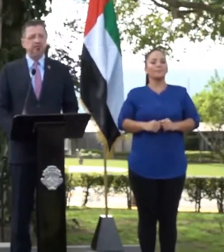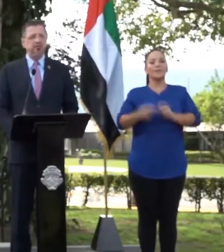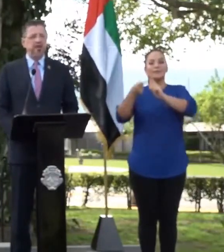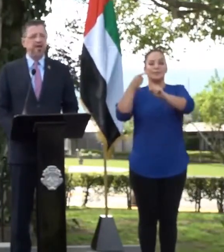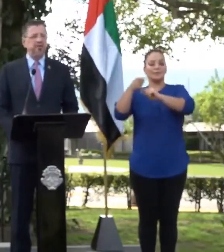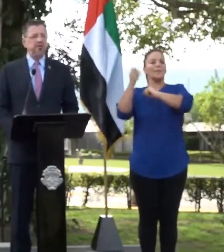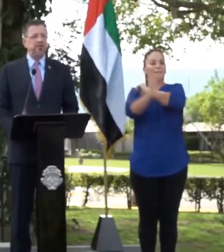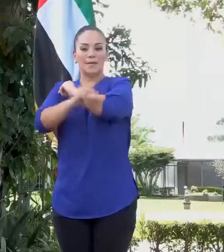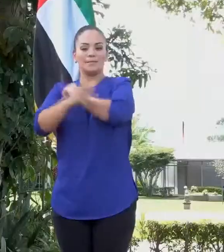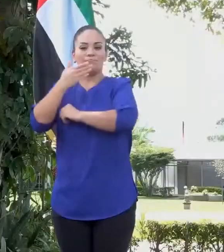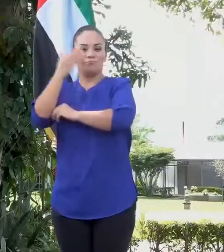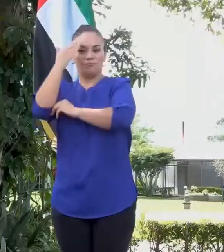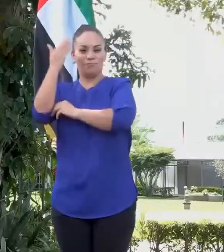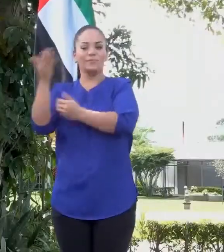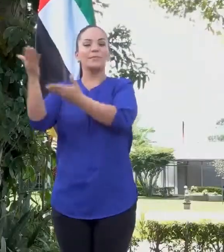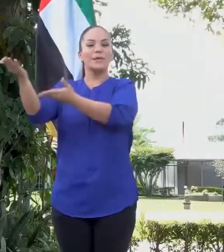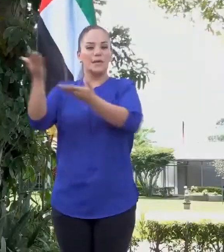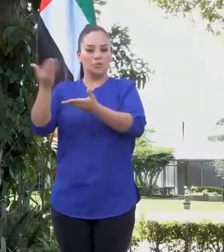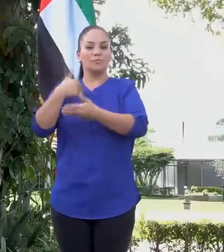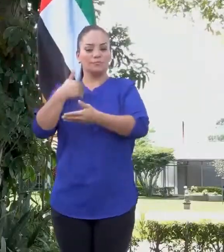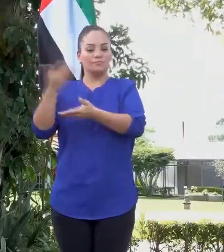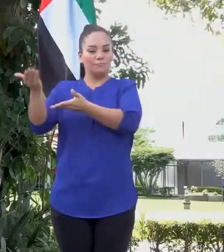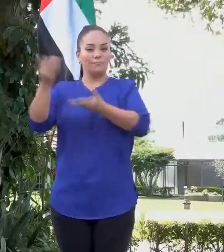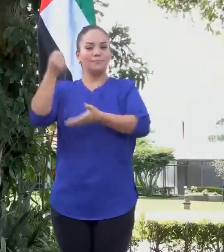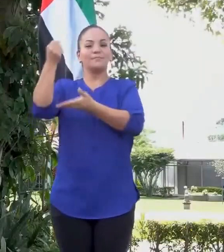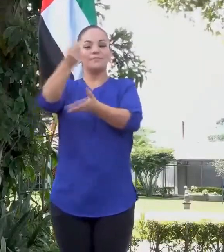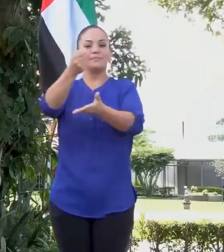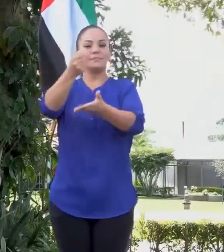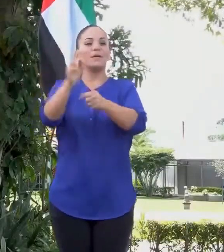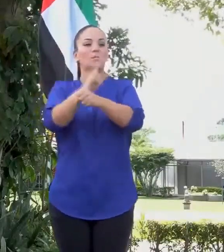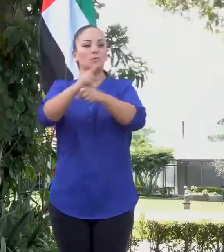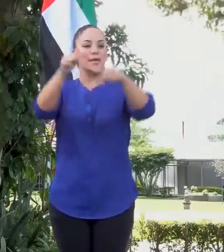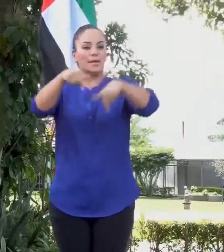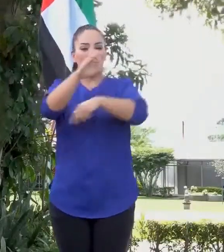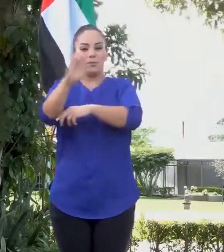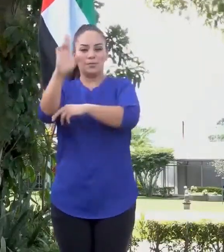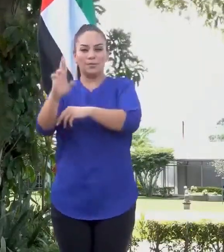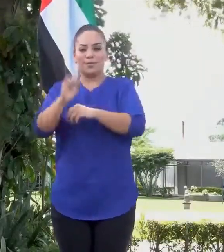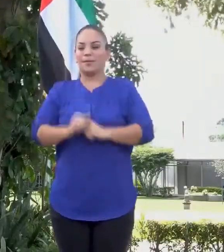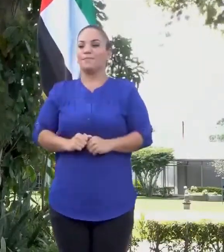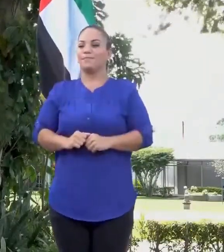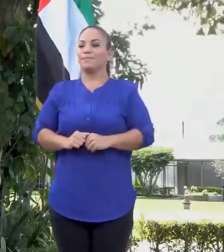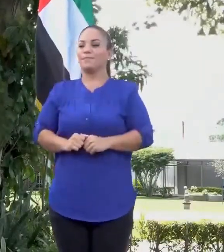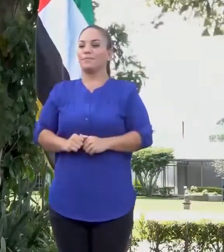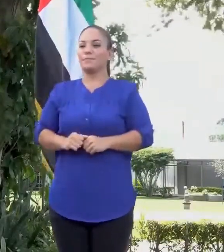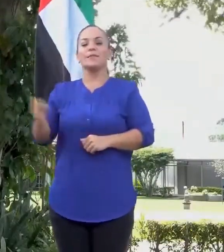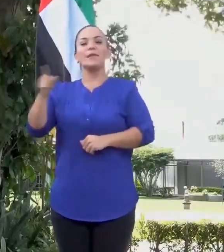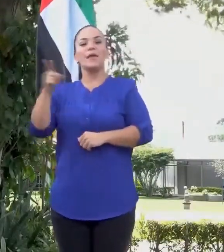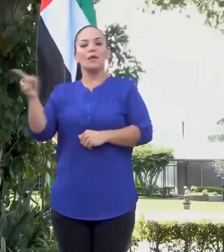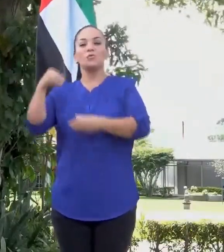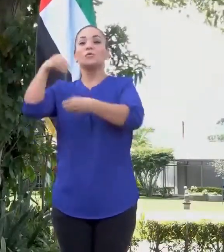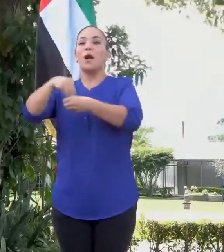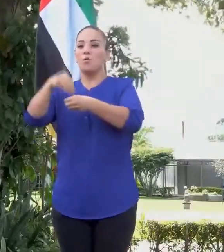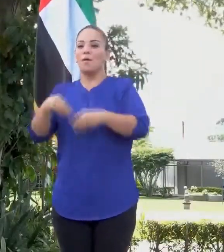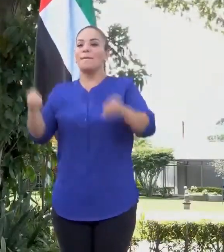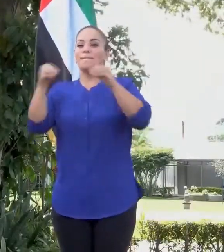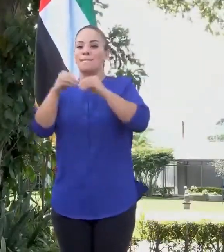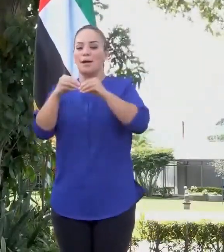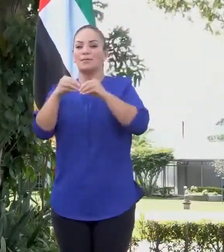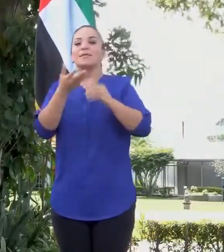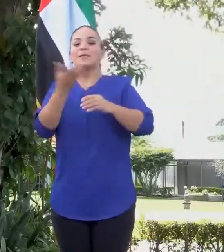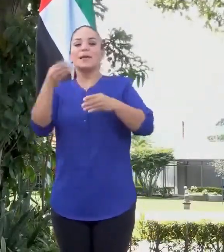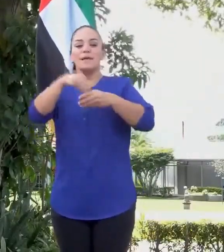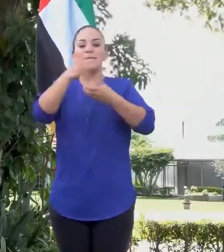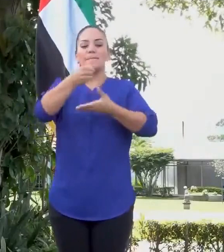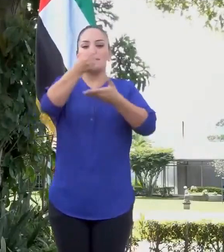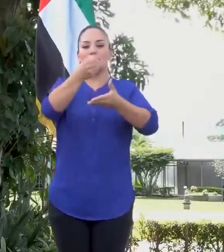los Emiratos Árabes tienen para invertir. Ellos ahorran más de lo que invierten en